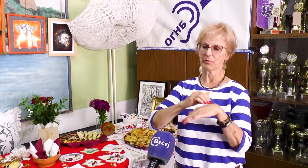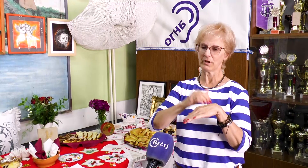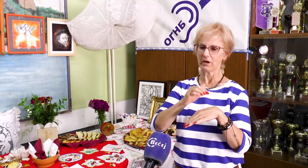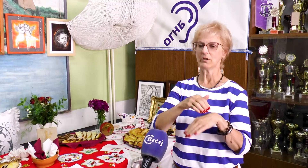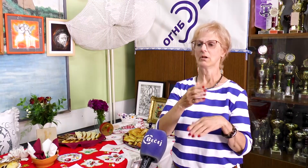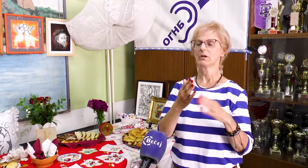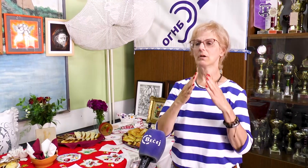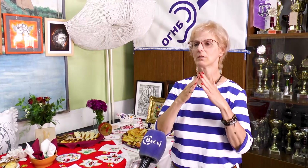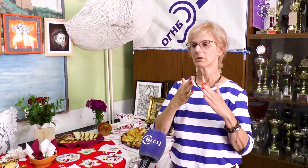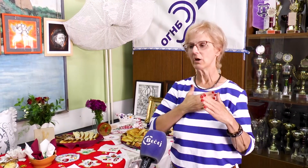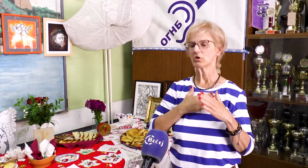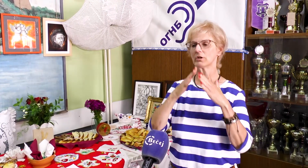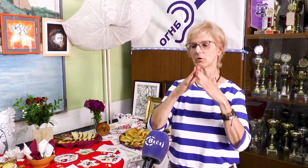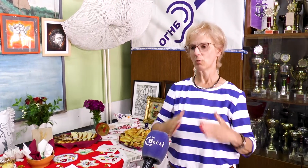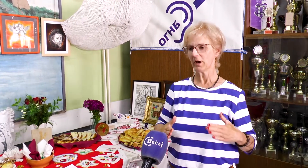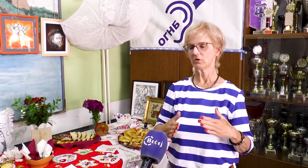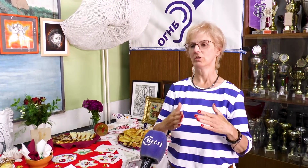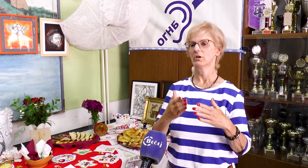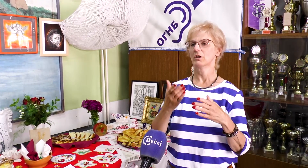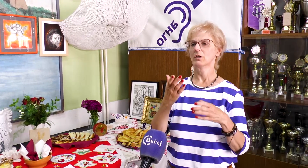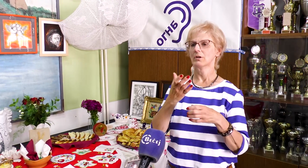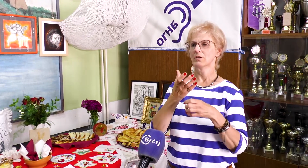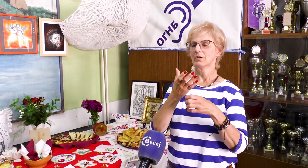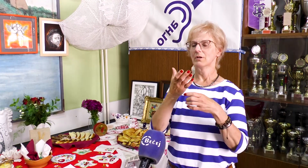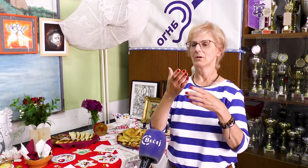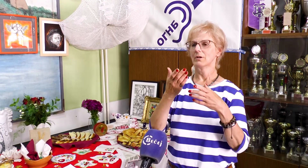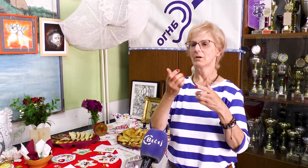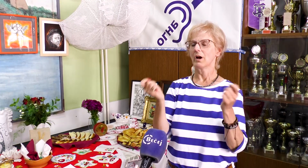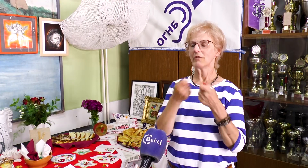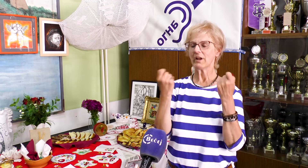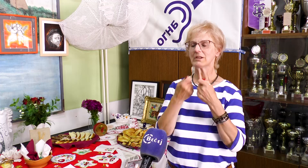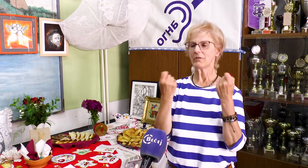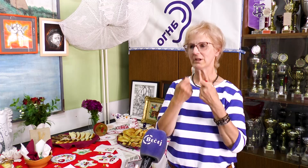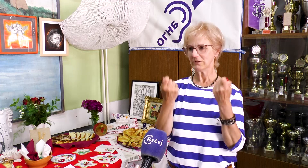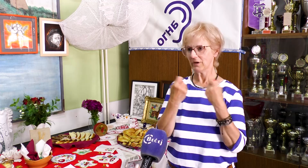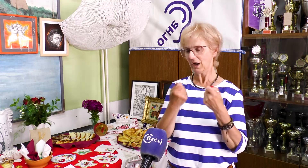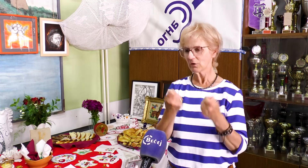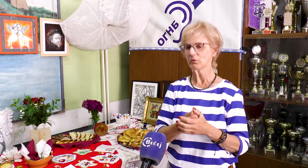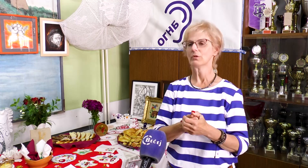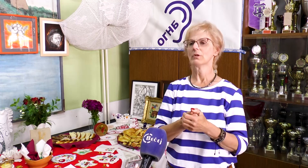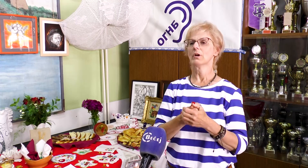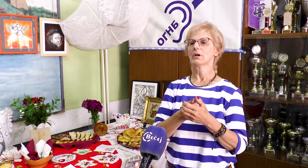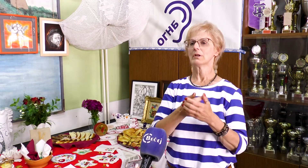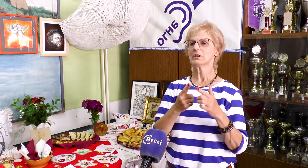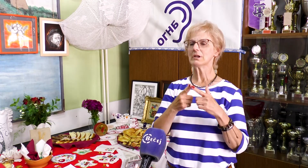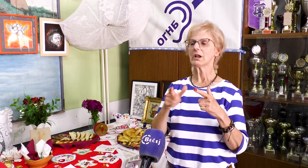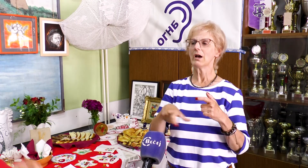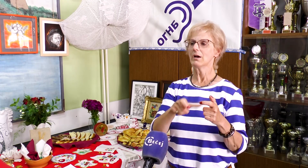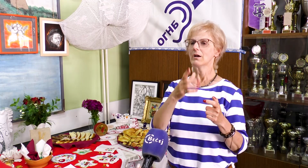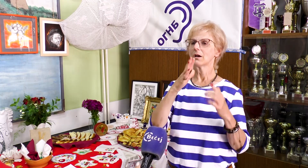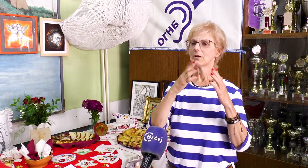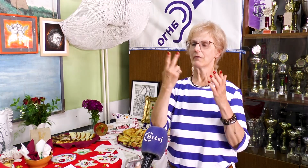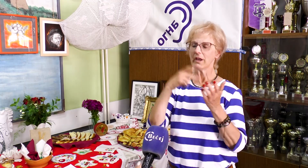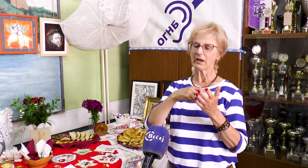članovi prijavi naše domaći. A pet festivalu Tisa